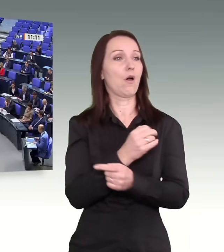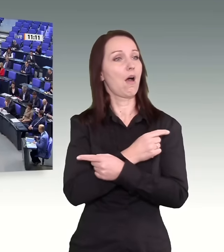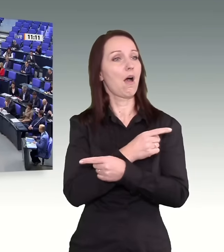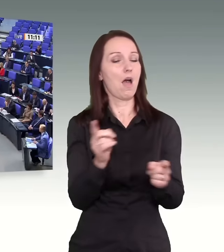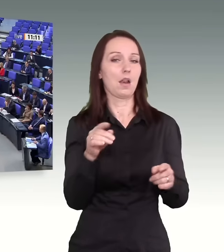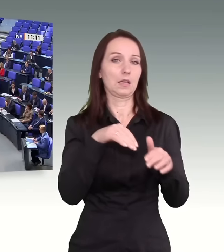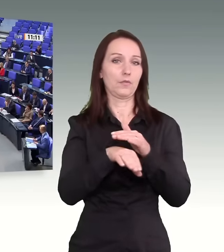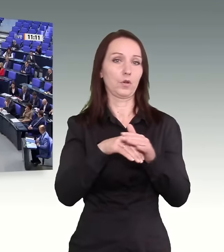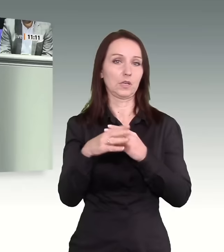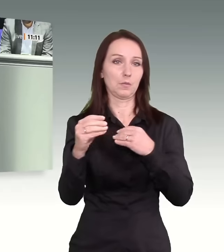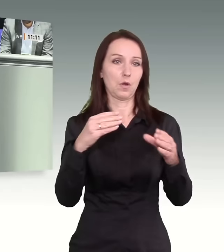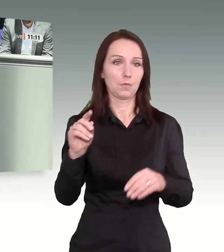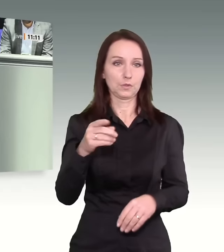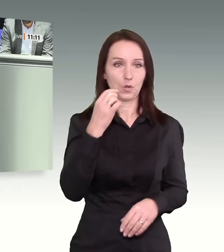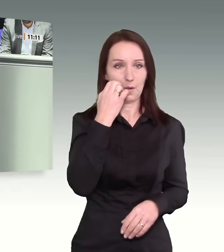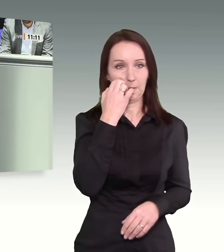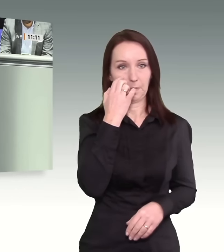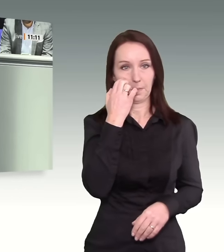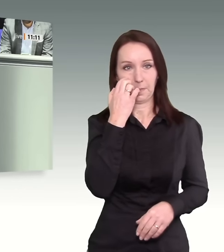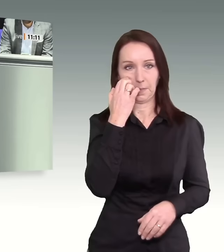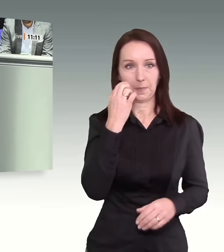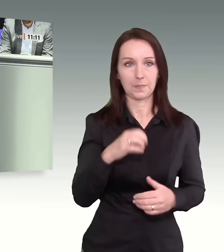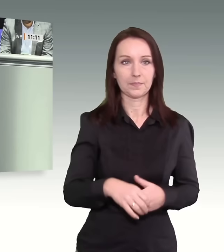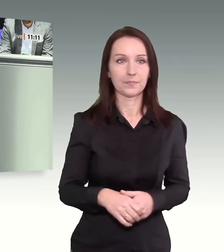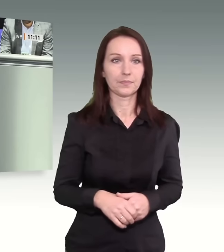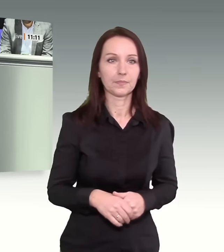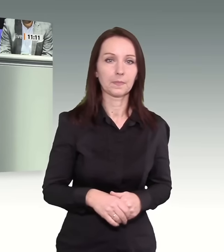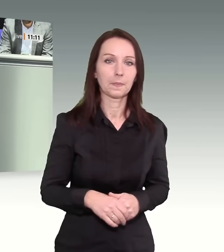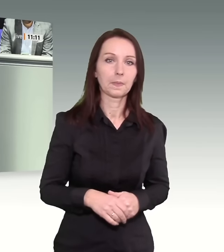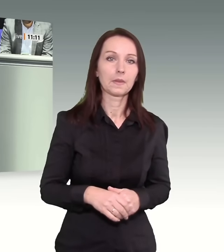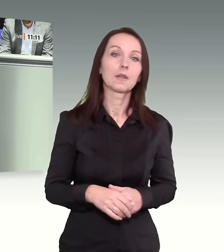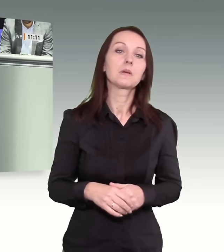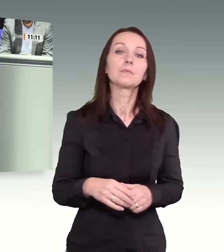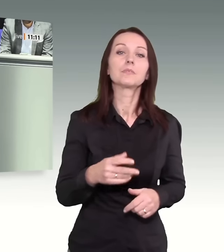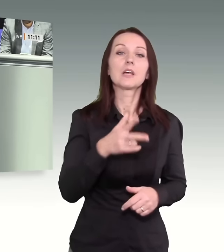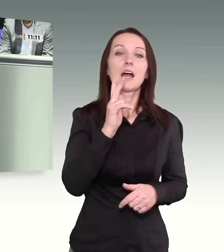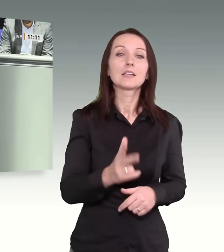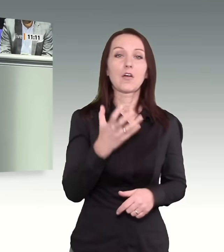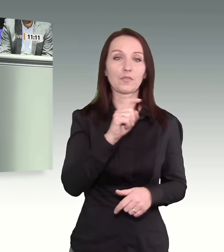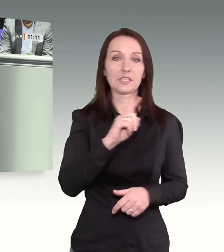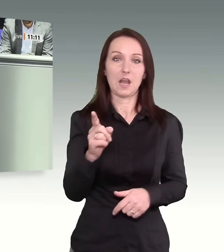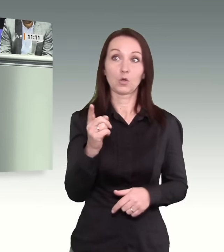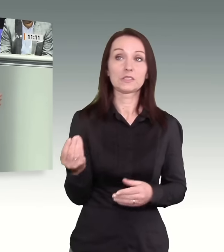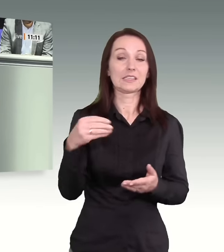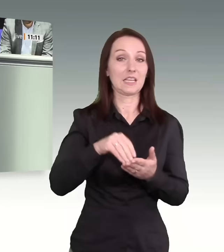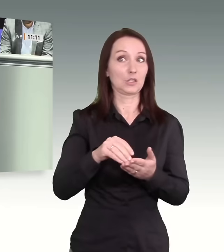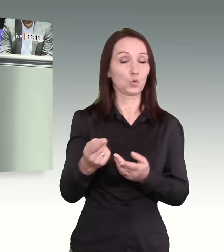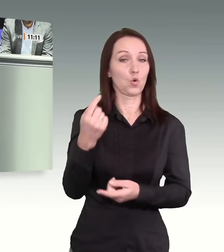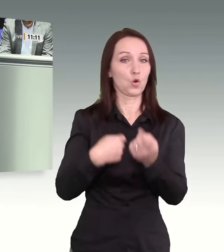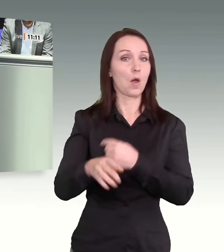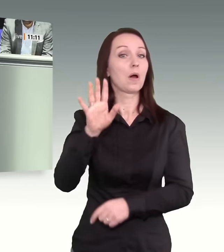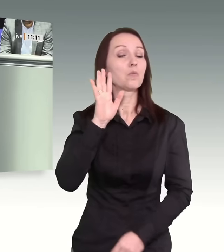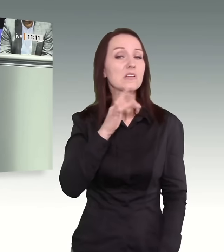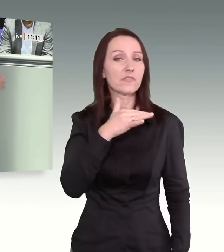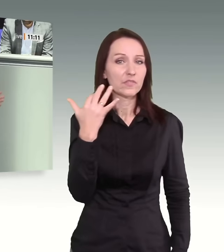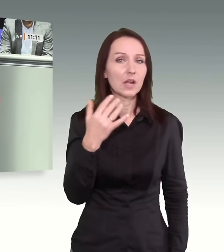350.000 sind zusätzlich zu uns gekommen. Das klingt erst mal viel, aber ich will die Größenordnung mal deutlich machen. Wir sind ja auch ein großes Land.